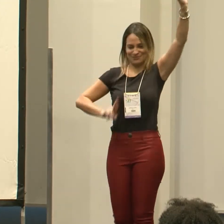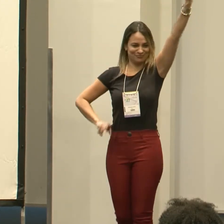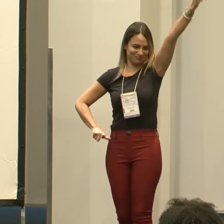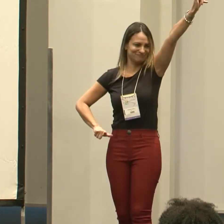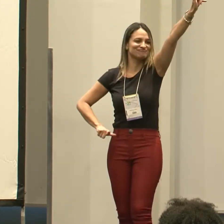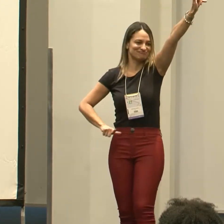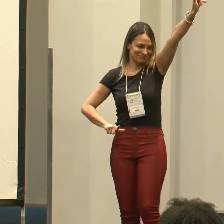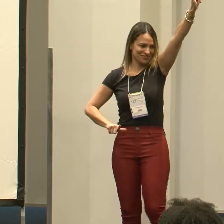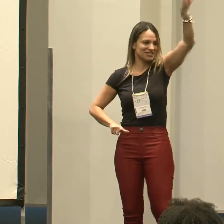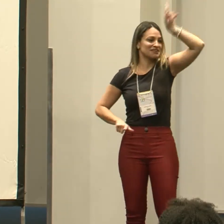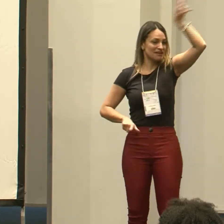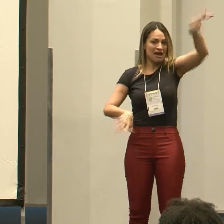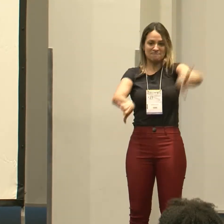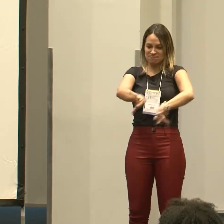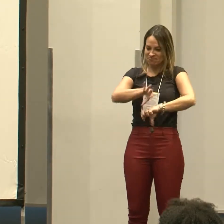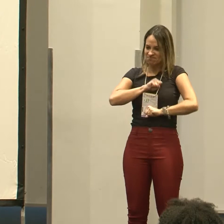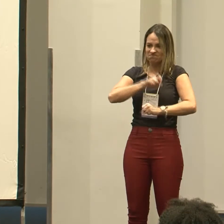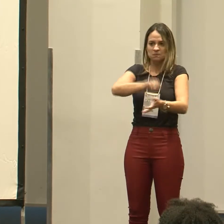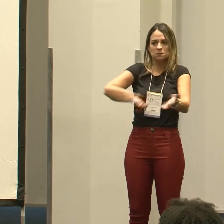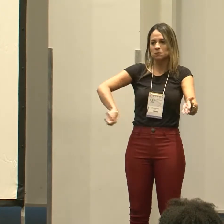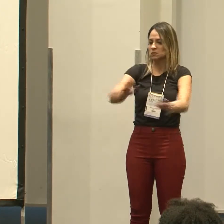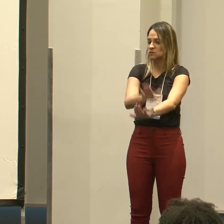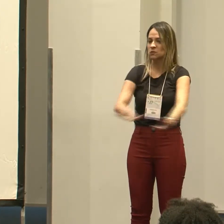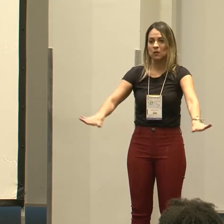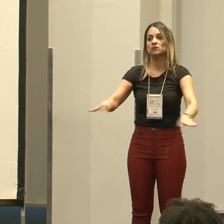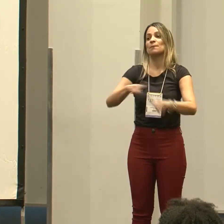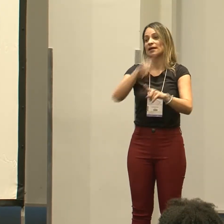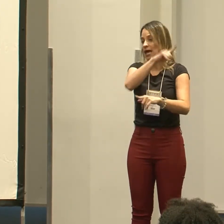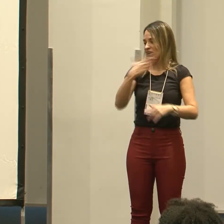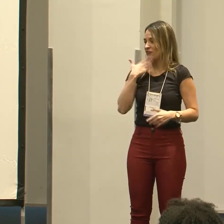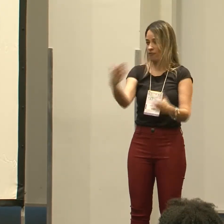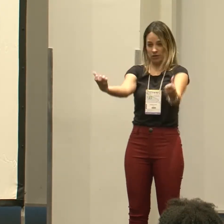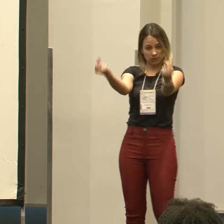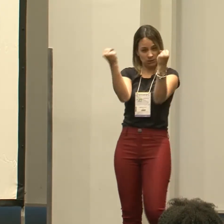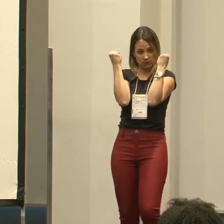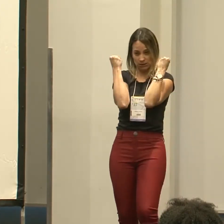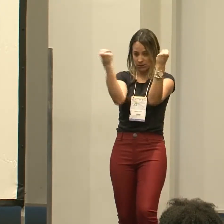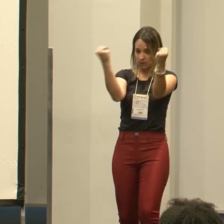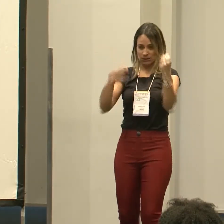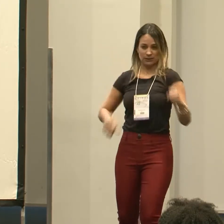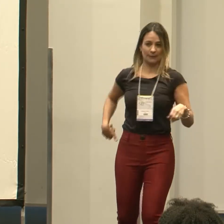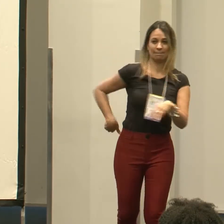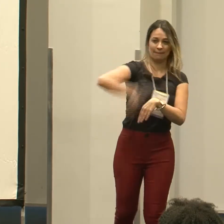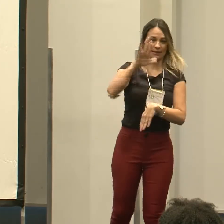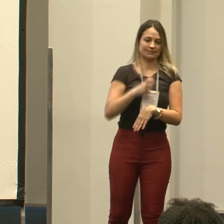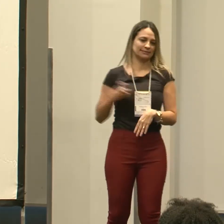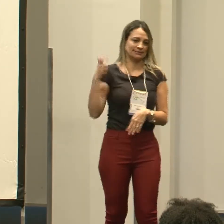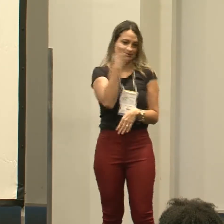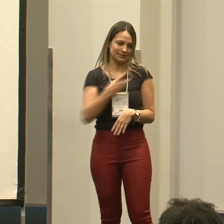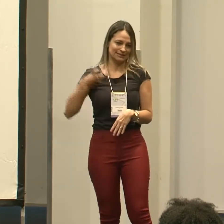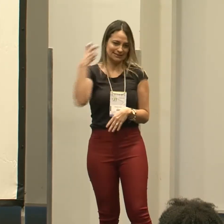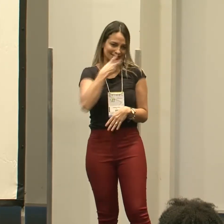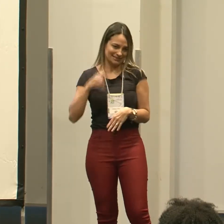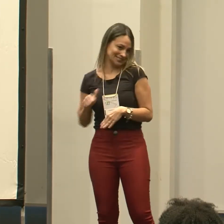E aqui não, perdão, na Espanha era utilizado um método diferente. Então, na França existia,